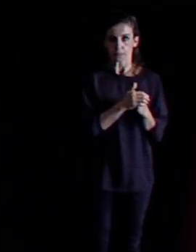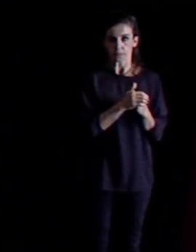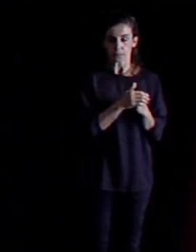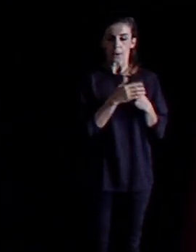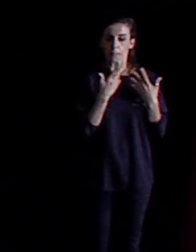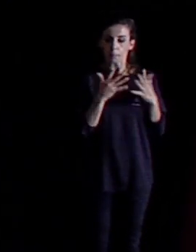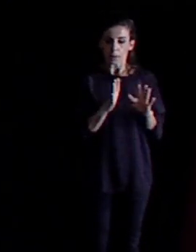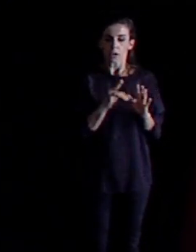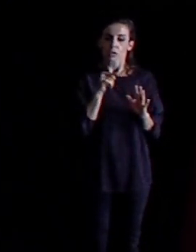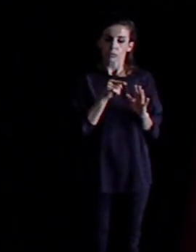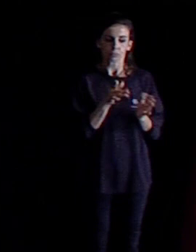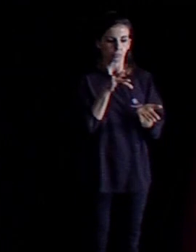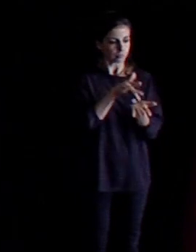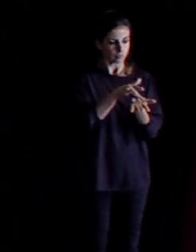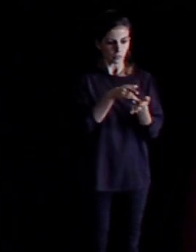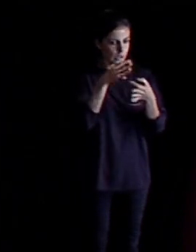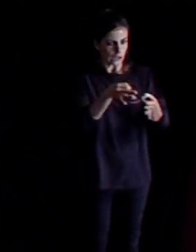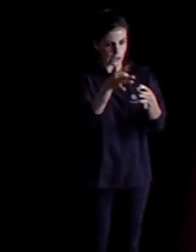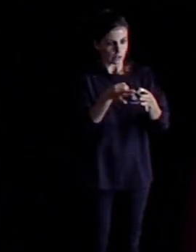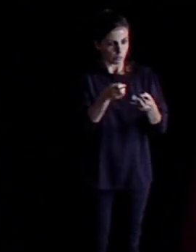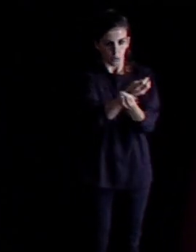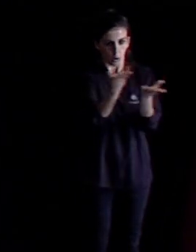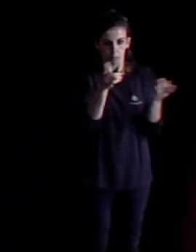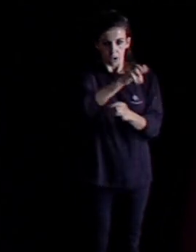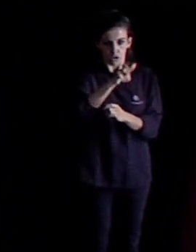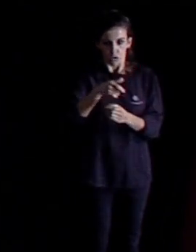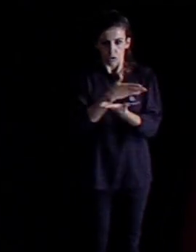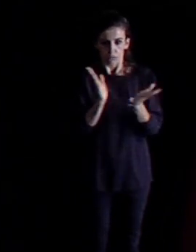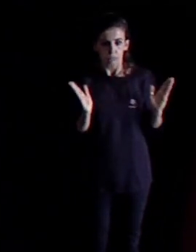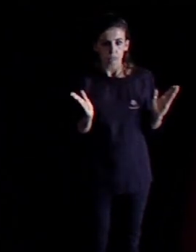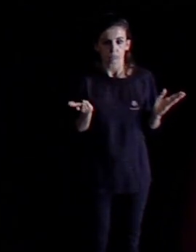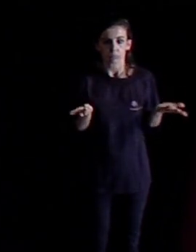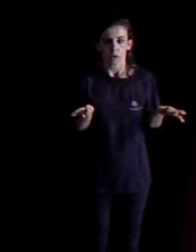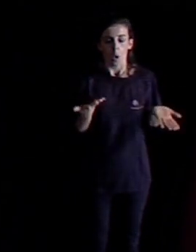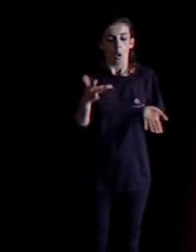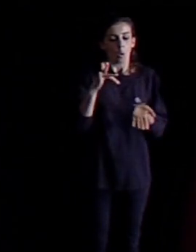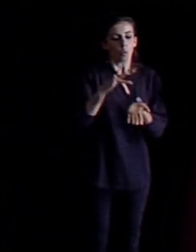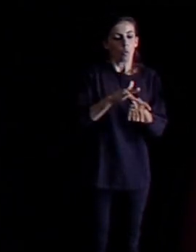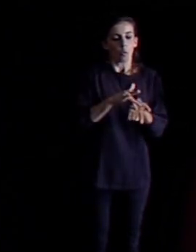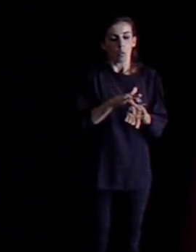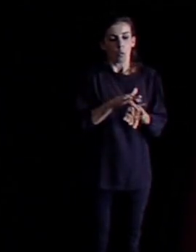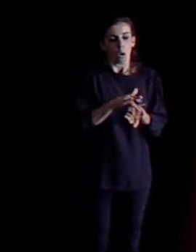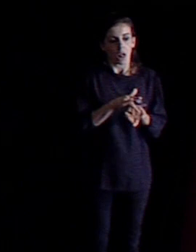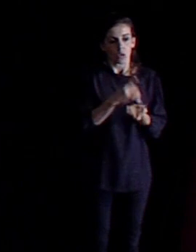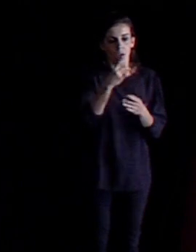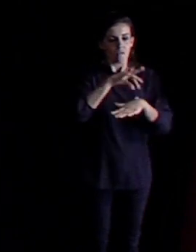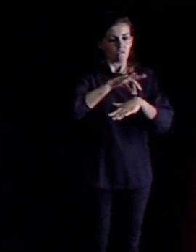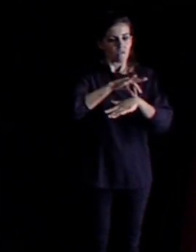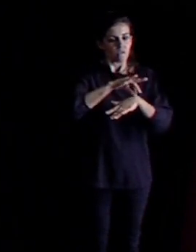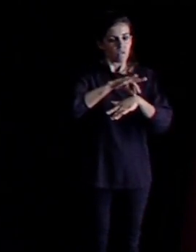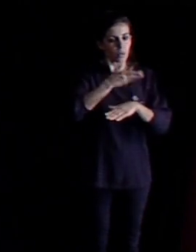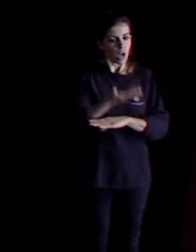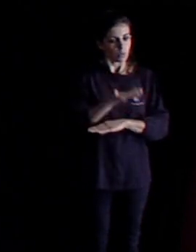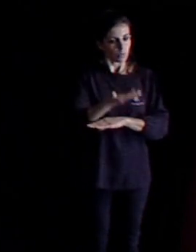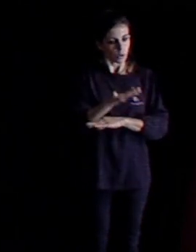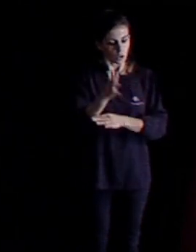pero que eso sucede siempre, o sea, cualquier persona cuando padece una enfermedad importante,